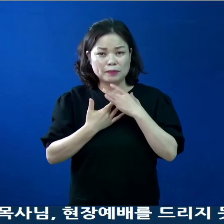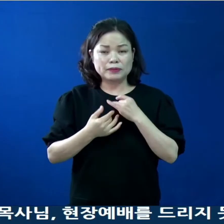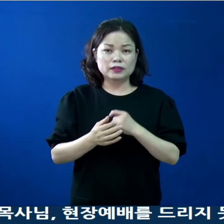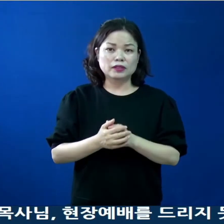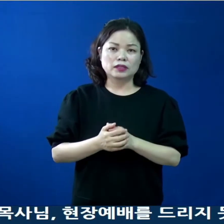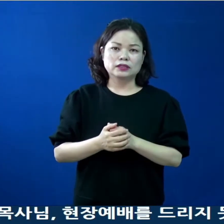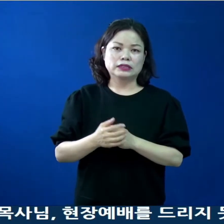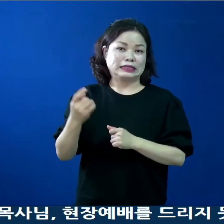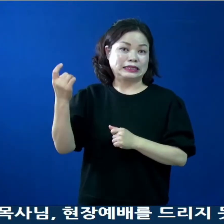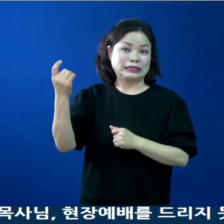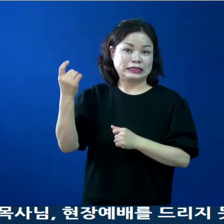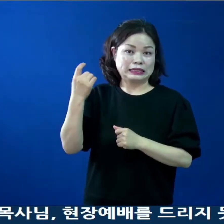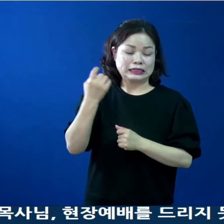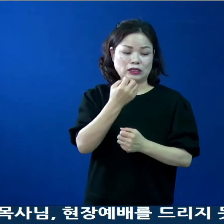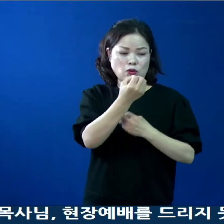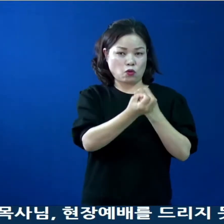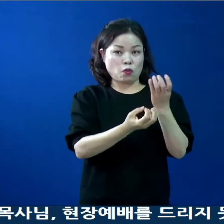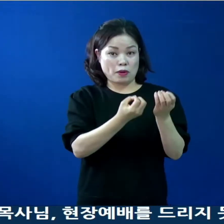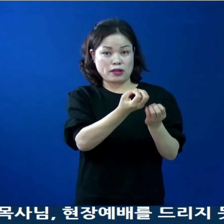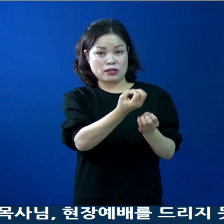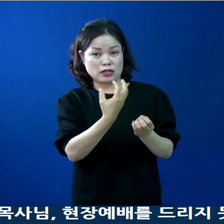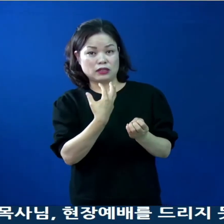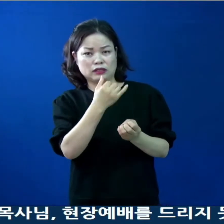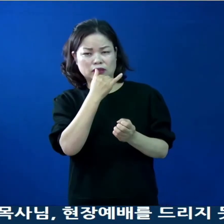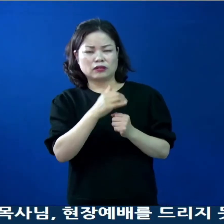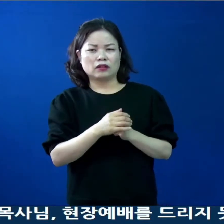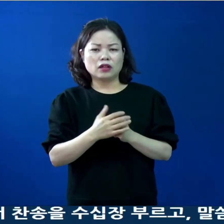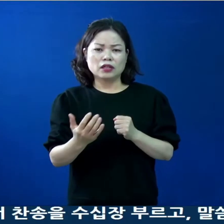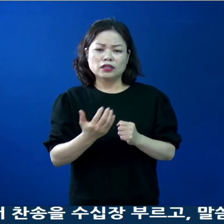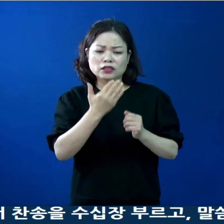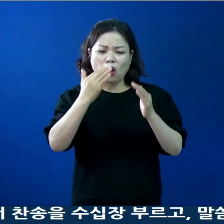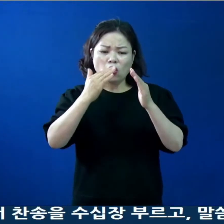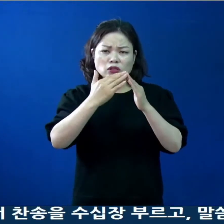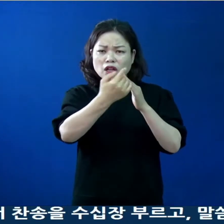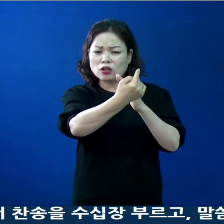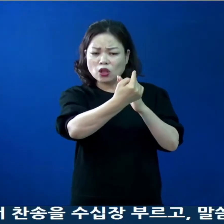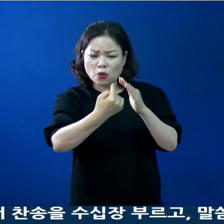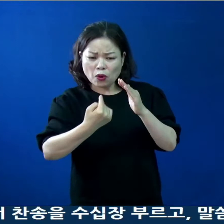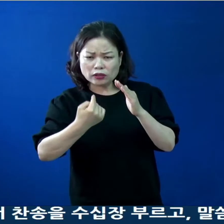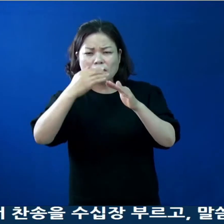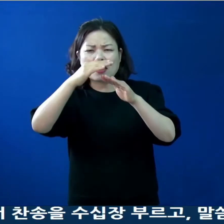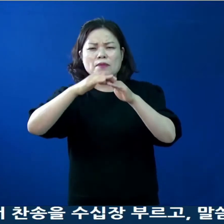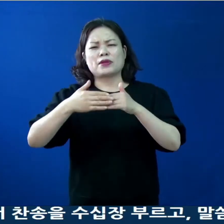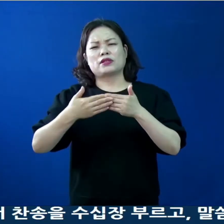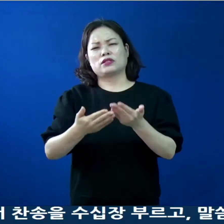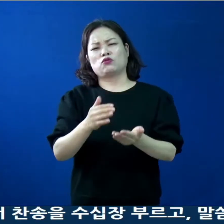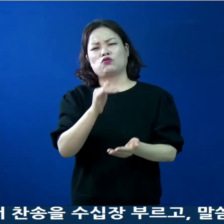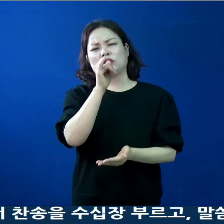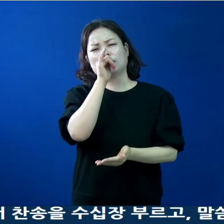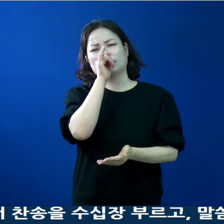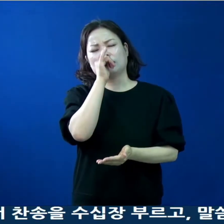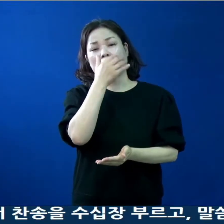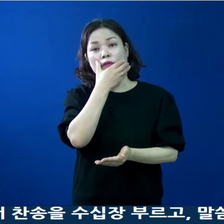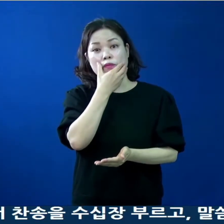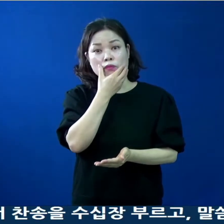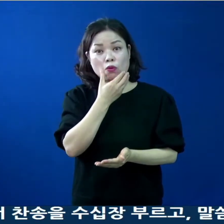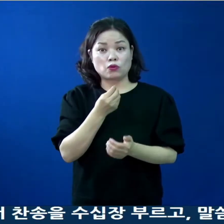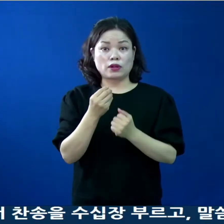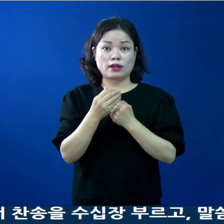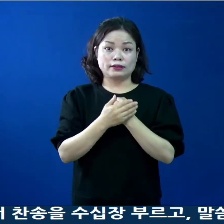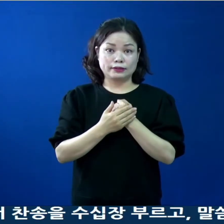들은 적이 있습니다. 성전에 나와서 예배할 수 있는 것 자체가 복과